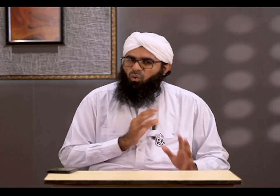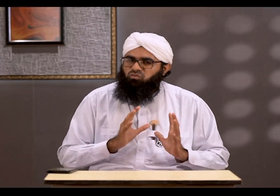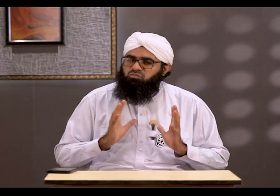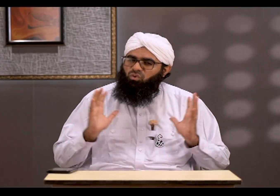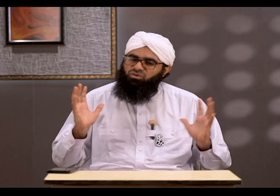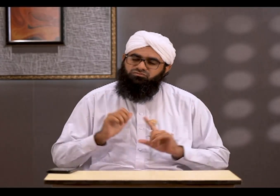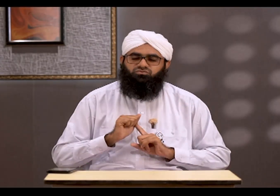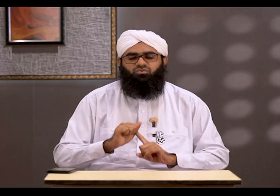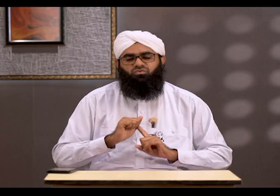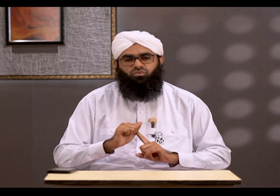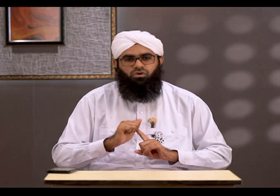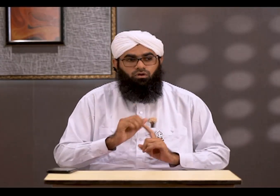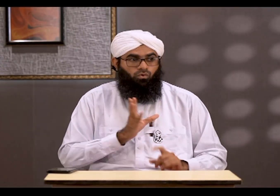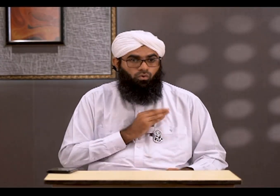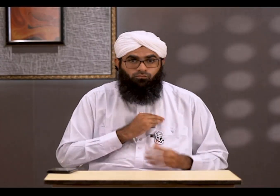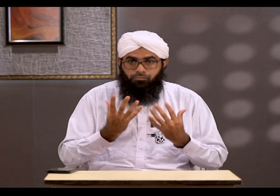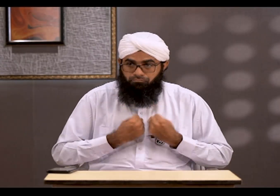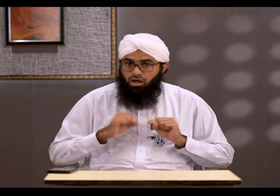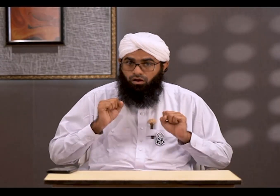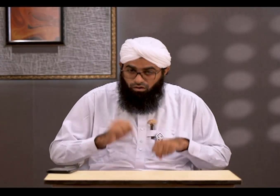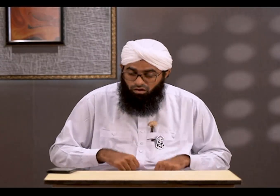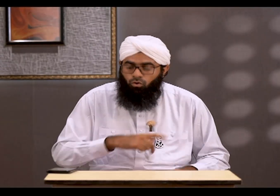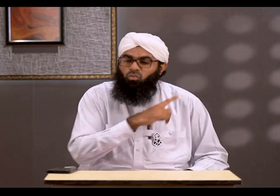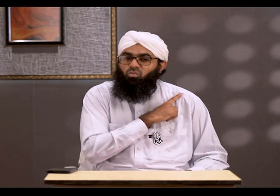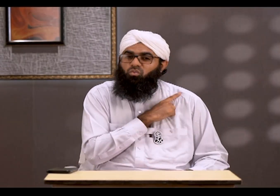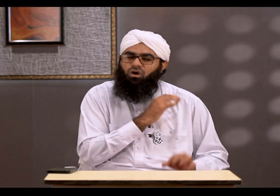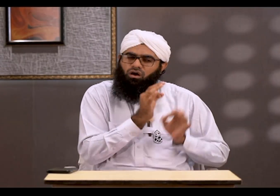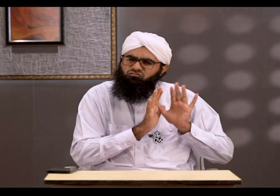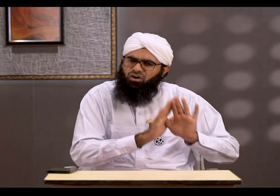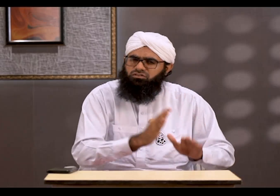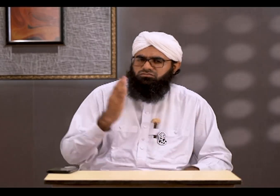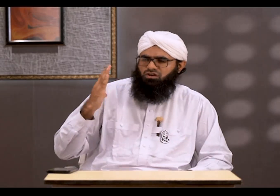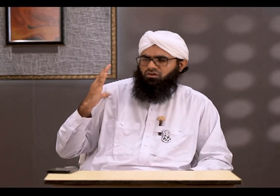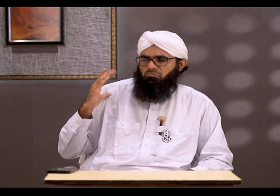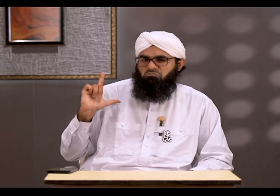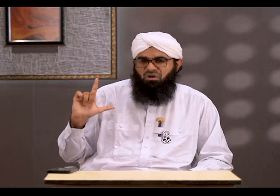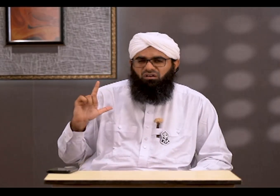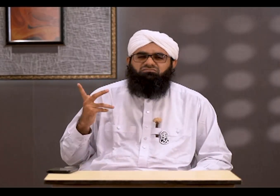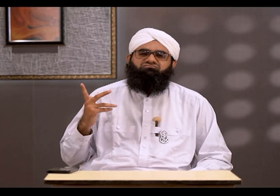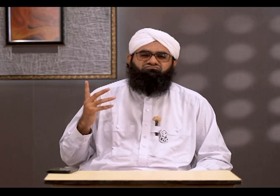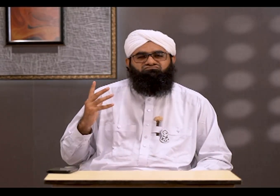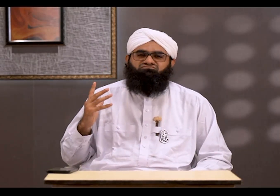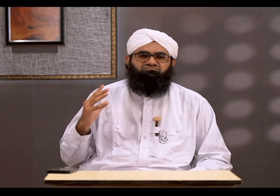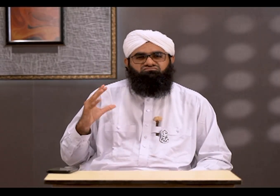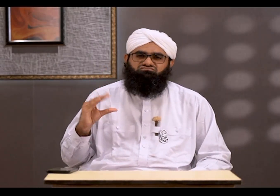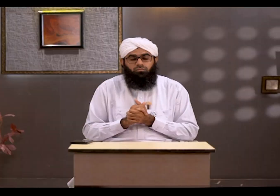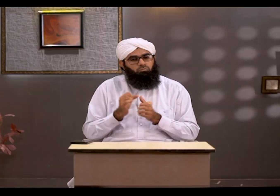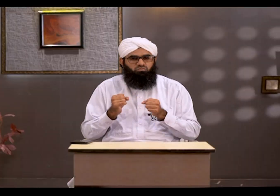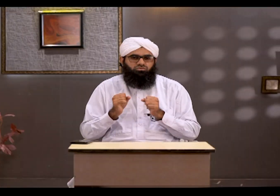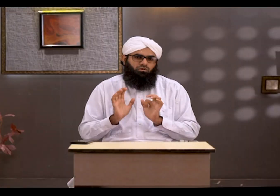یہ عظیم دولت حاصل نہ ہو، گناہوں سے بچنا اور نیکیوں سے پیار تقریباً ناممکن اور امپاسبل ہے۔ جب یہ عظیم